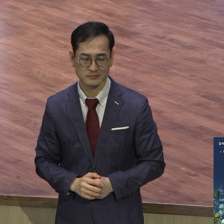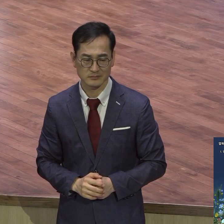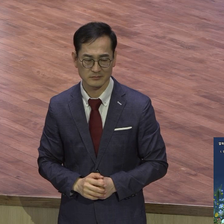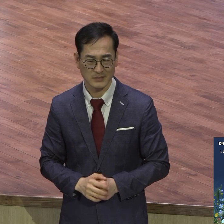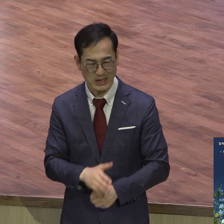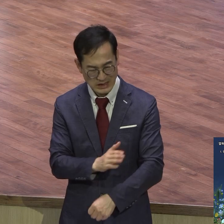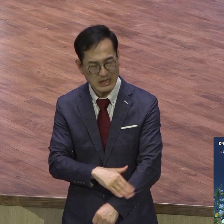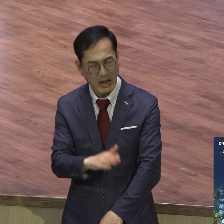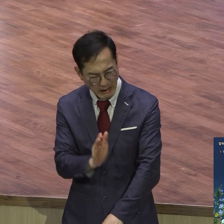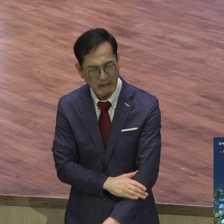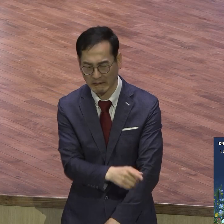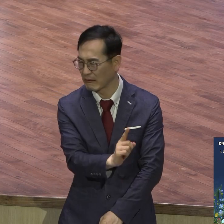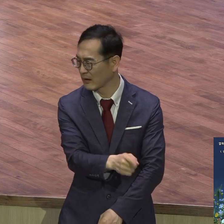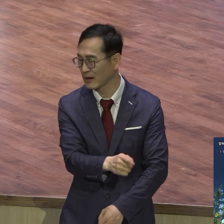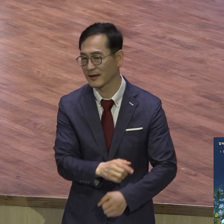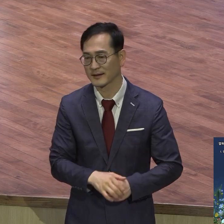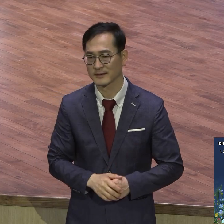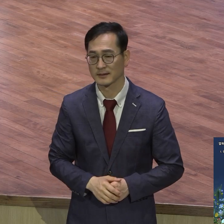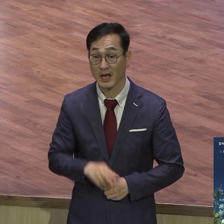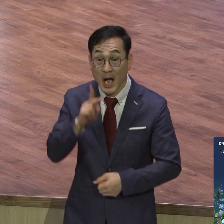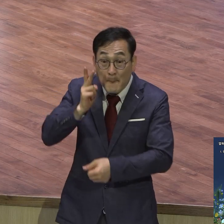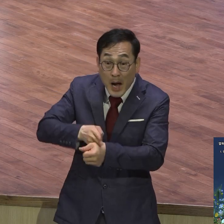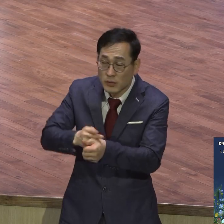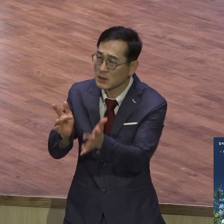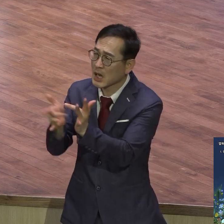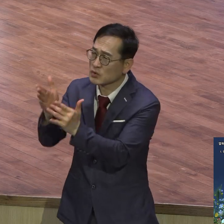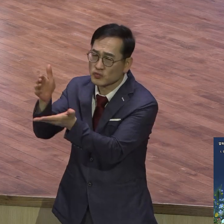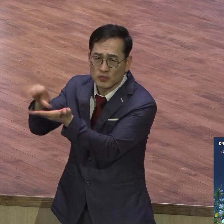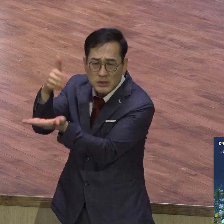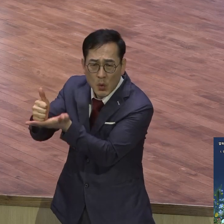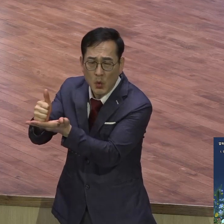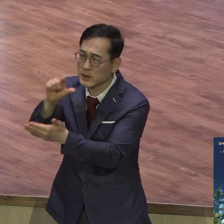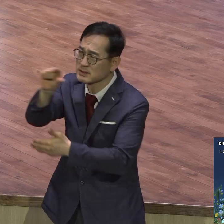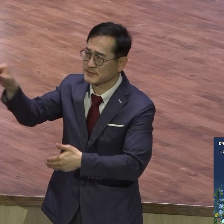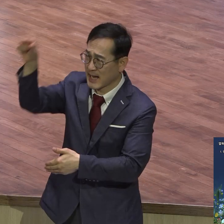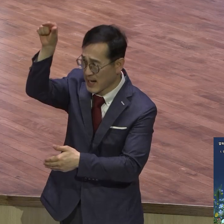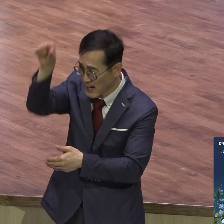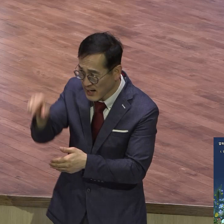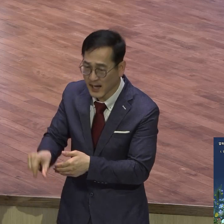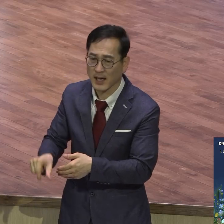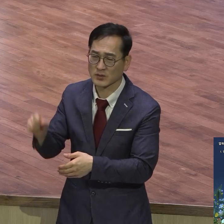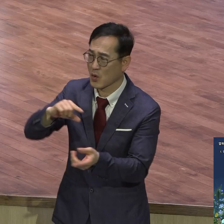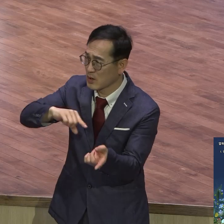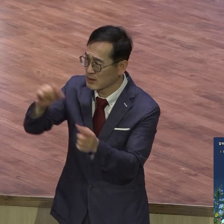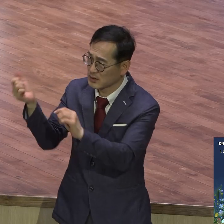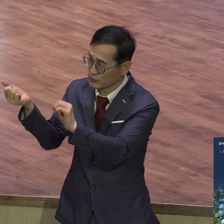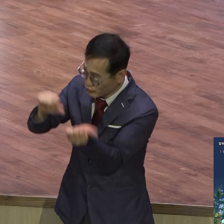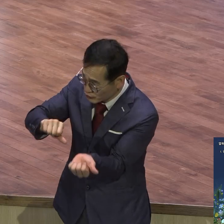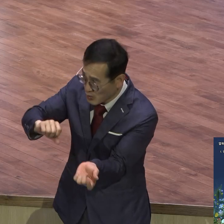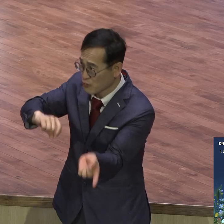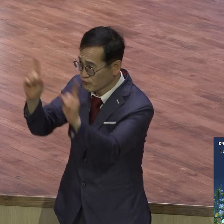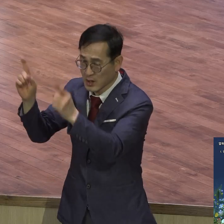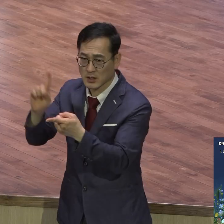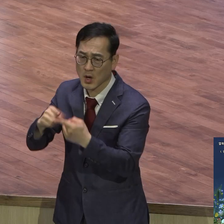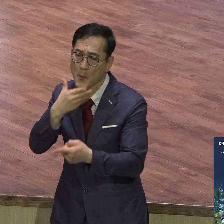사도 바울은 어떻게 해서든지 예수 그리스도의 십자가의 대속과 부활의 복음을